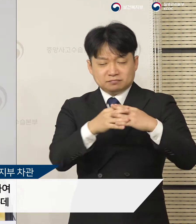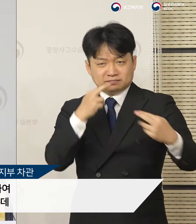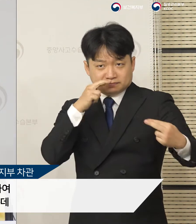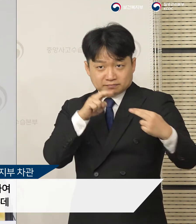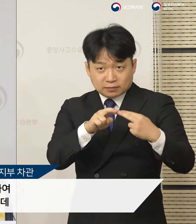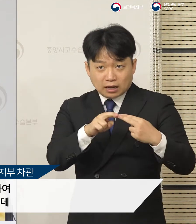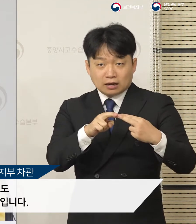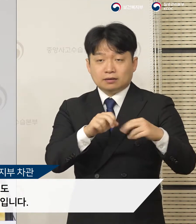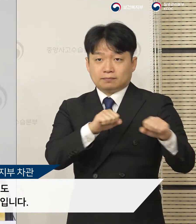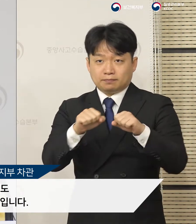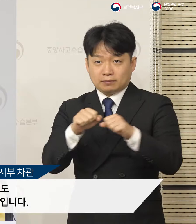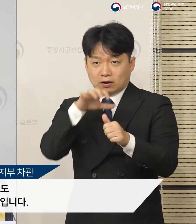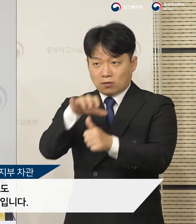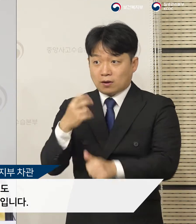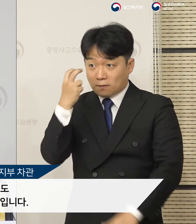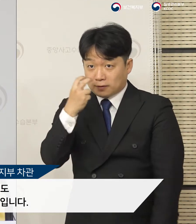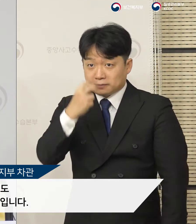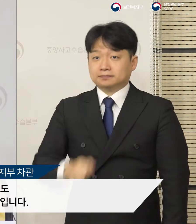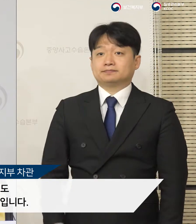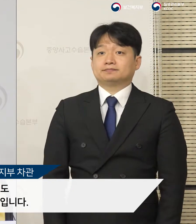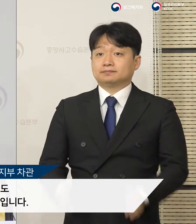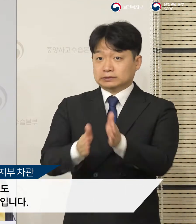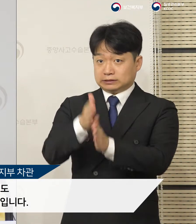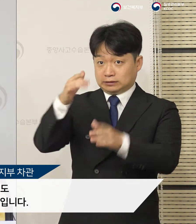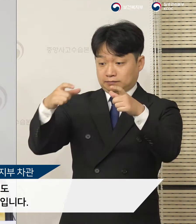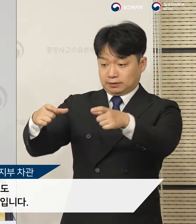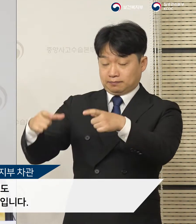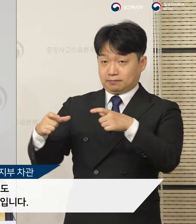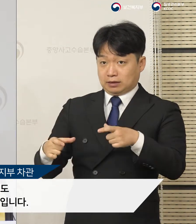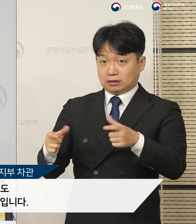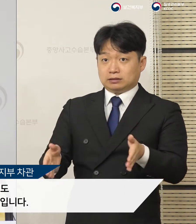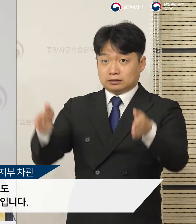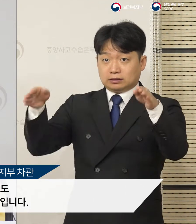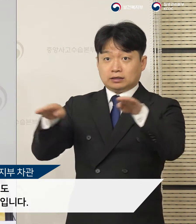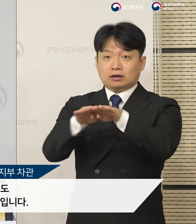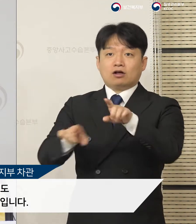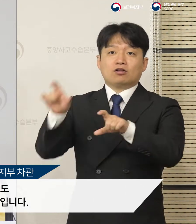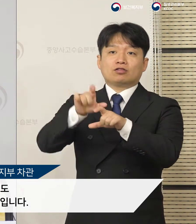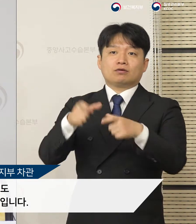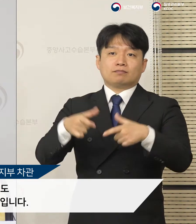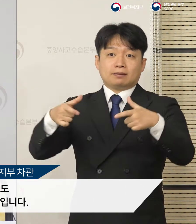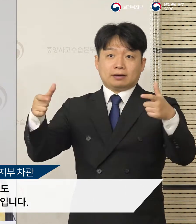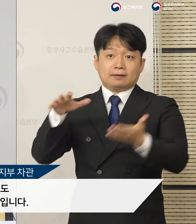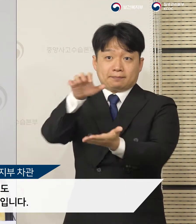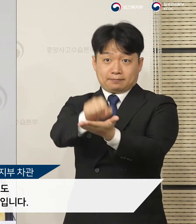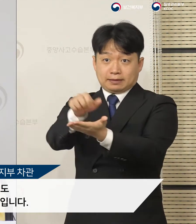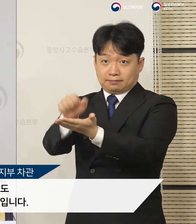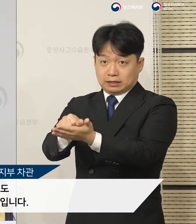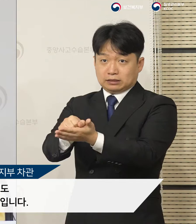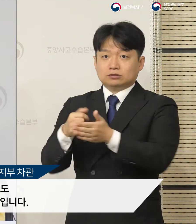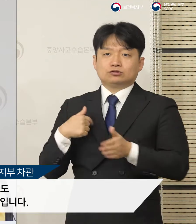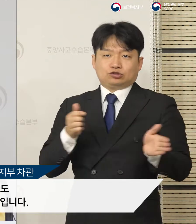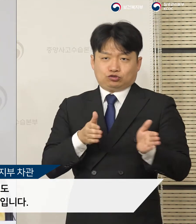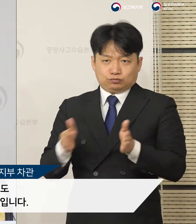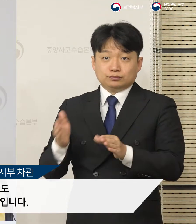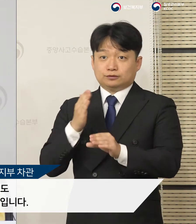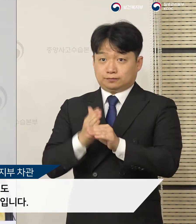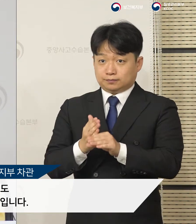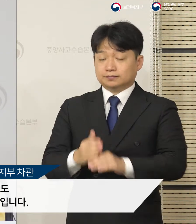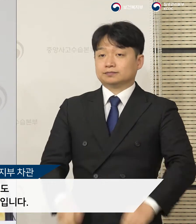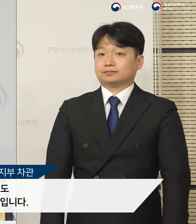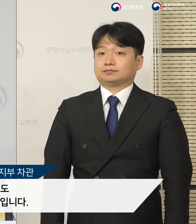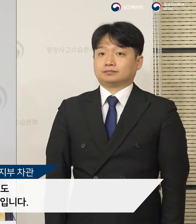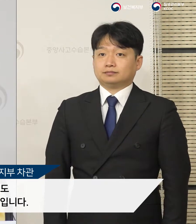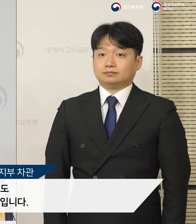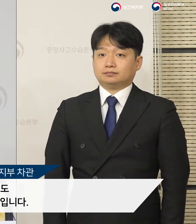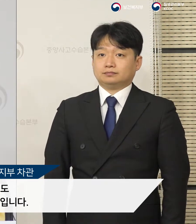협력하는 가운데 격리자 관리에 나서고 있고 시도별 격리시설도 계속 확대하여 만반의 준비를 갖추고